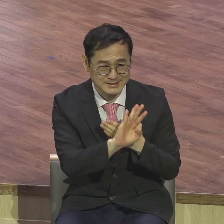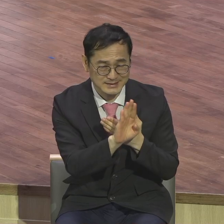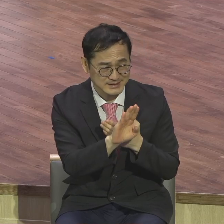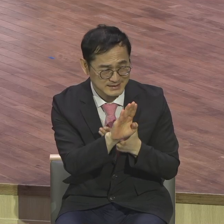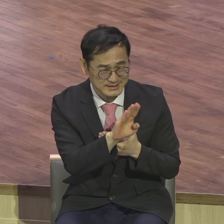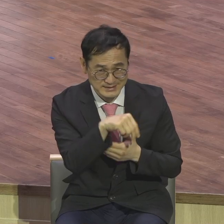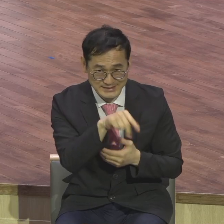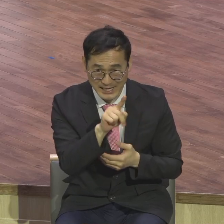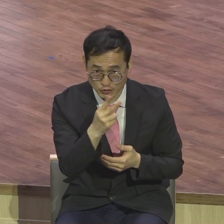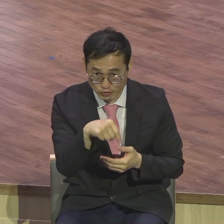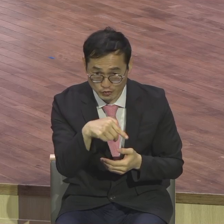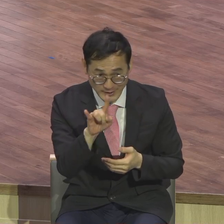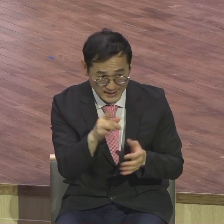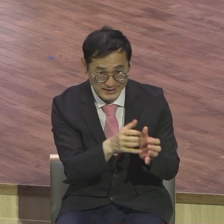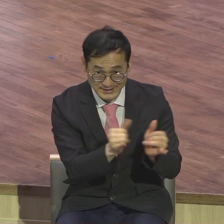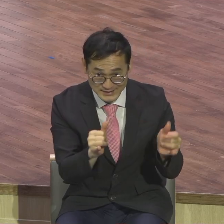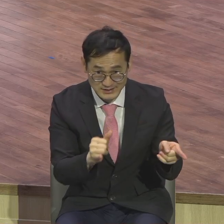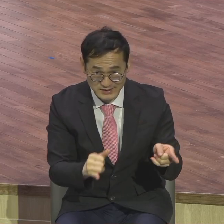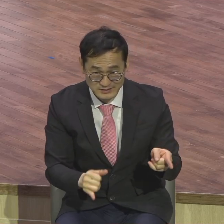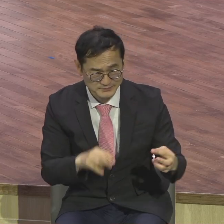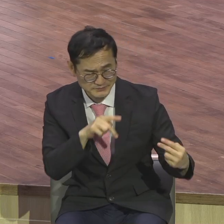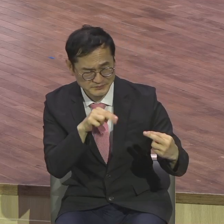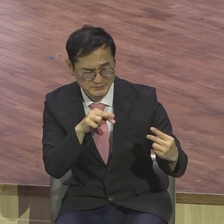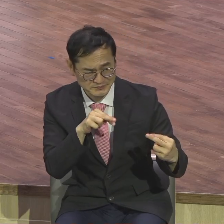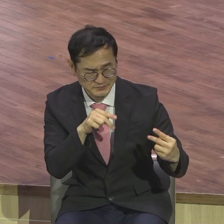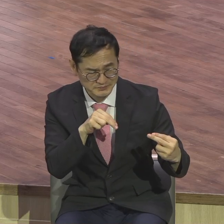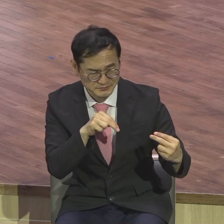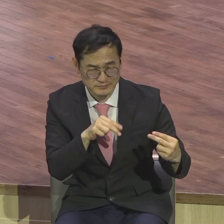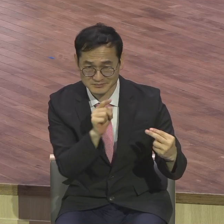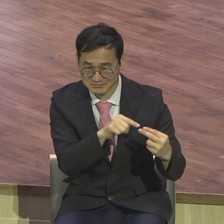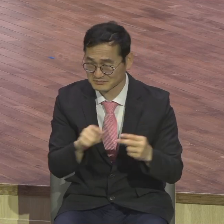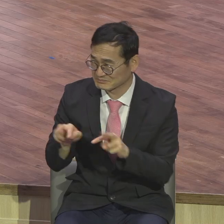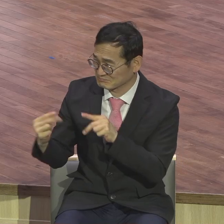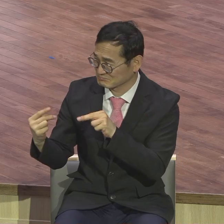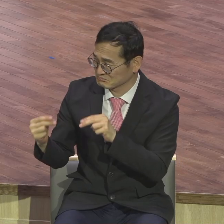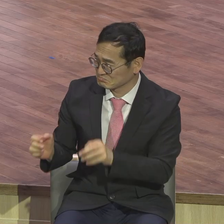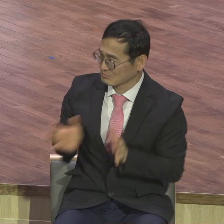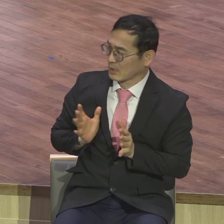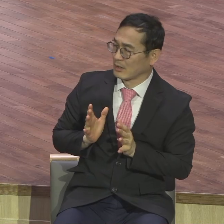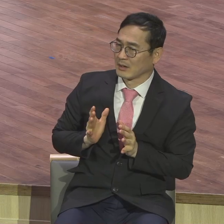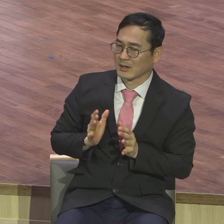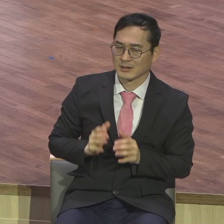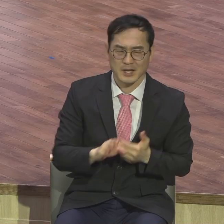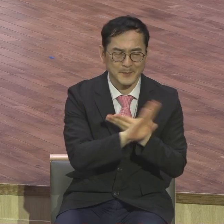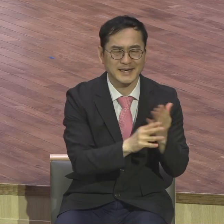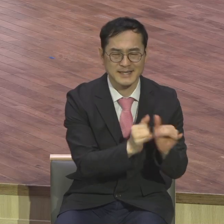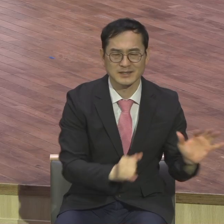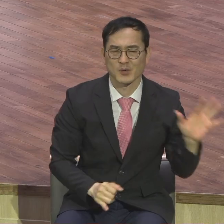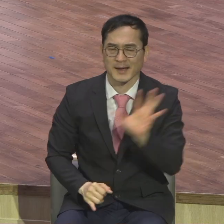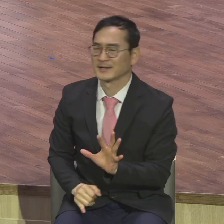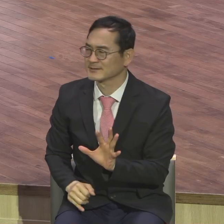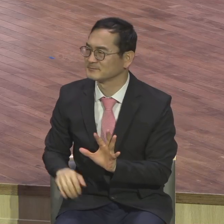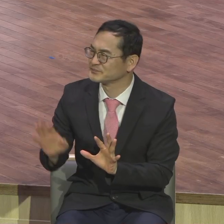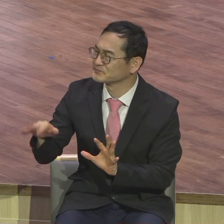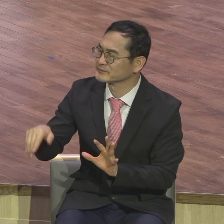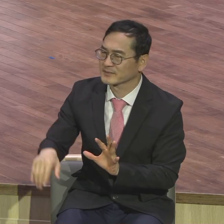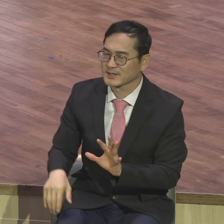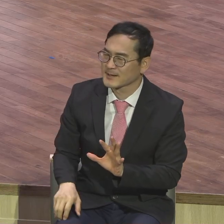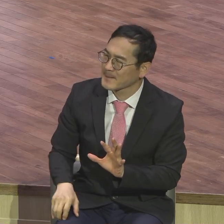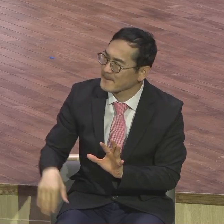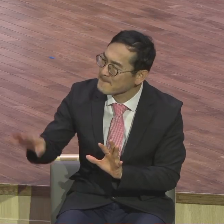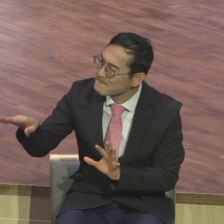하셨다 함을 바르신들이 듣고 모였는데 그 중에 한 율법사가 예수를 시험하여 묻대 선생님,